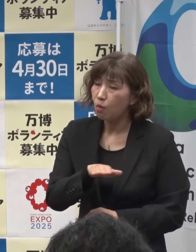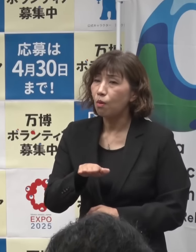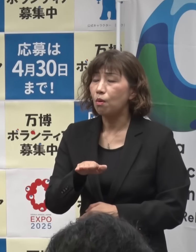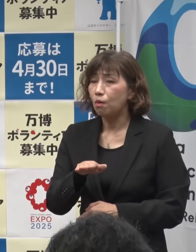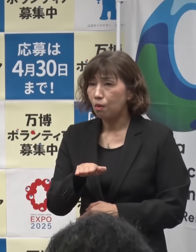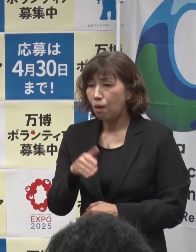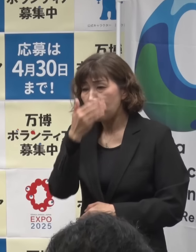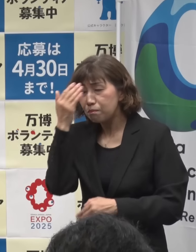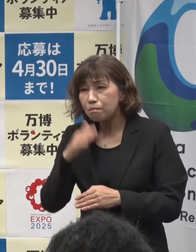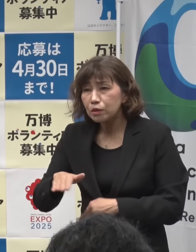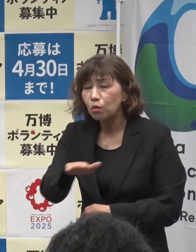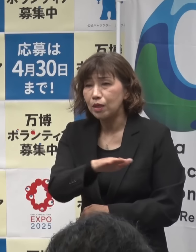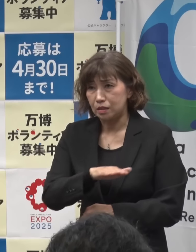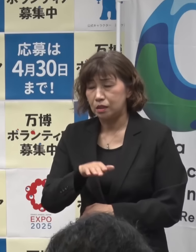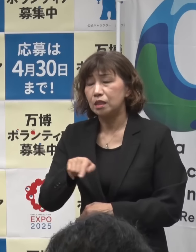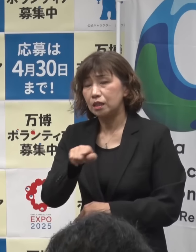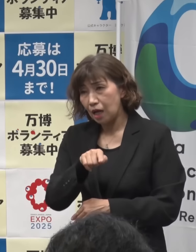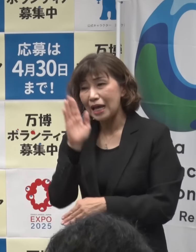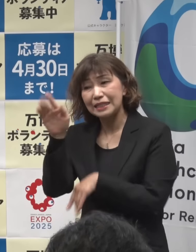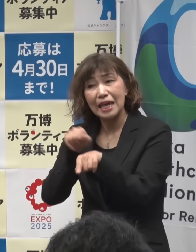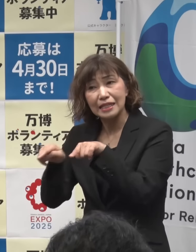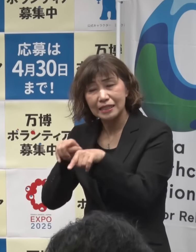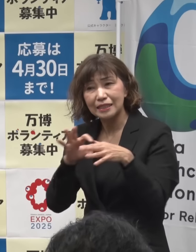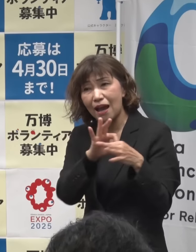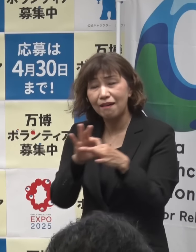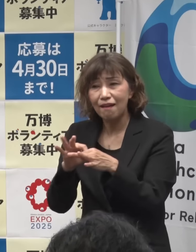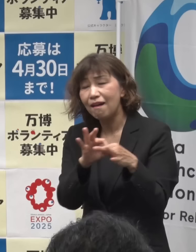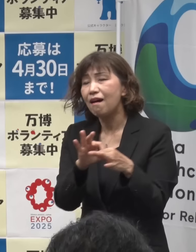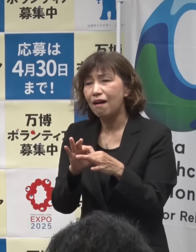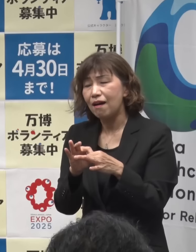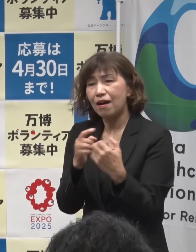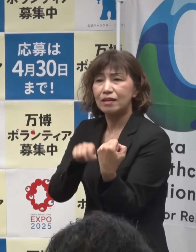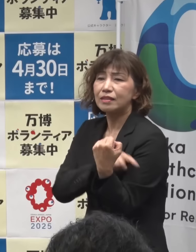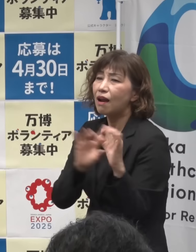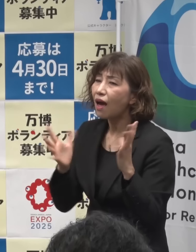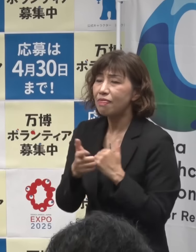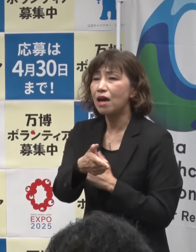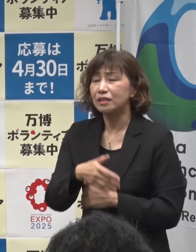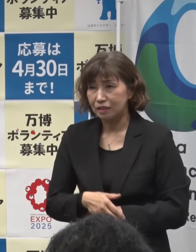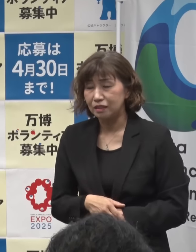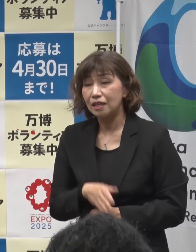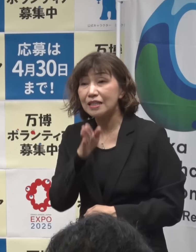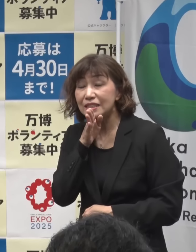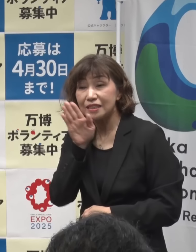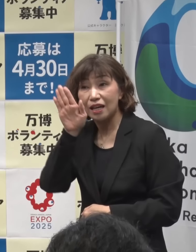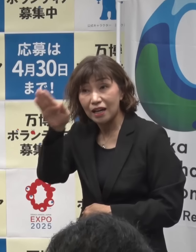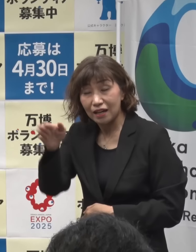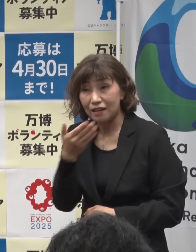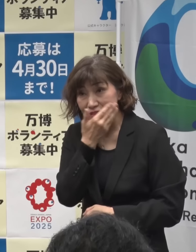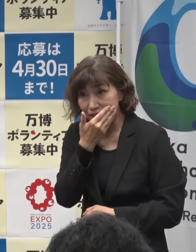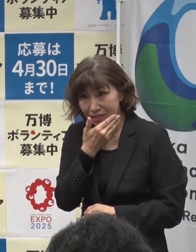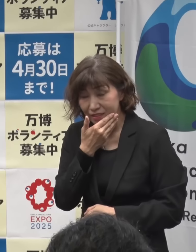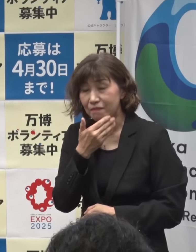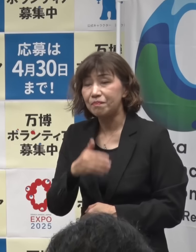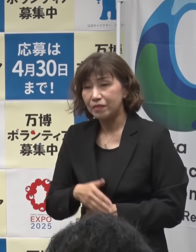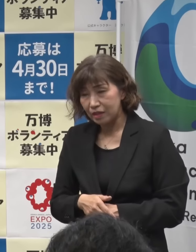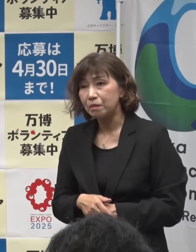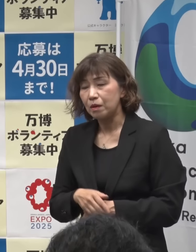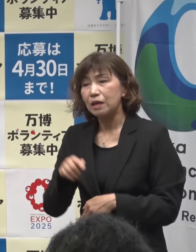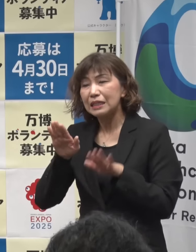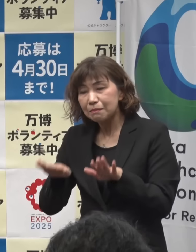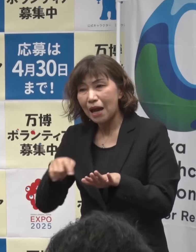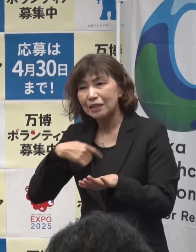からだというふうにも思っています。本来はそれがなくても政治家というのは未来を見据えた政治やるべきですけど、現在の僕の評価では自公政治はそれやって